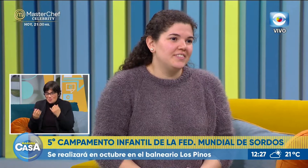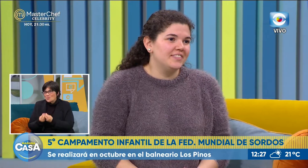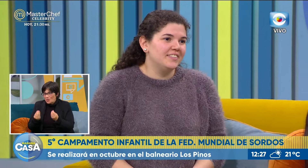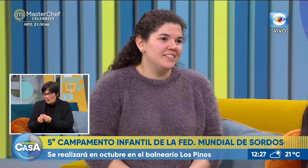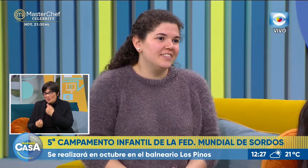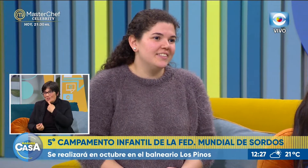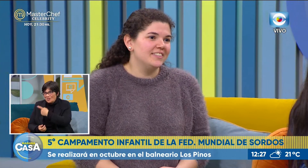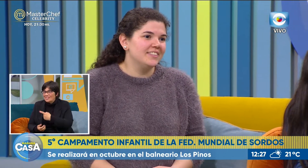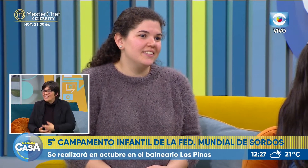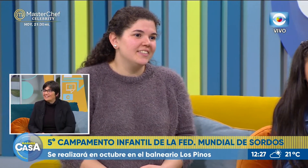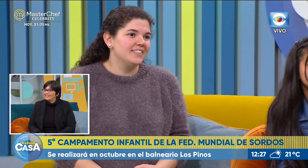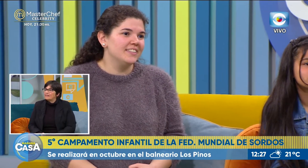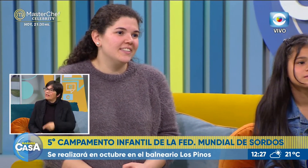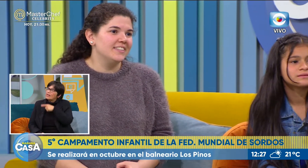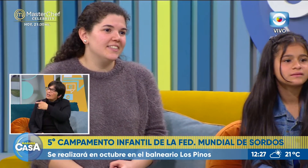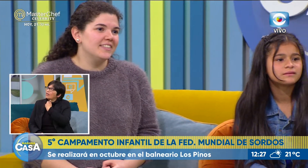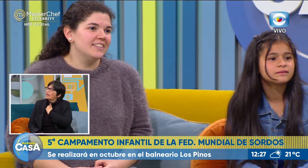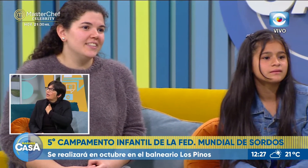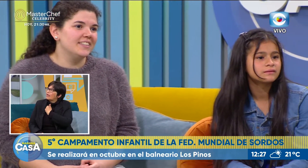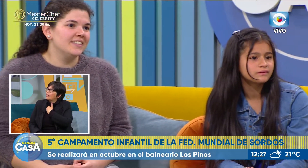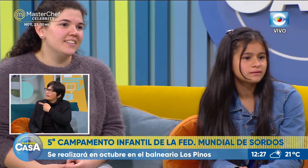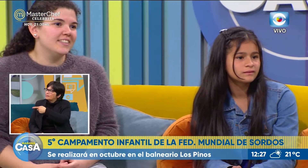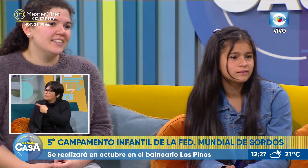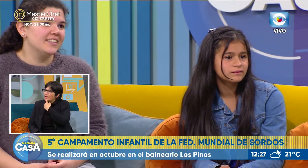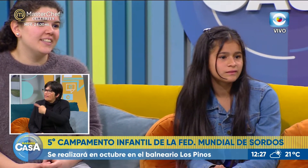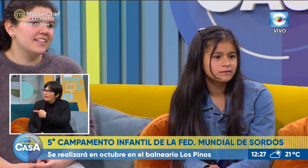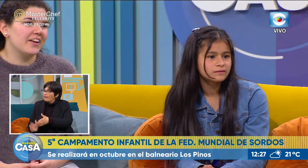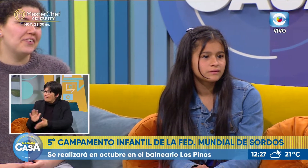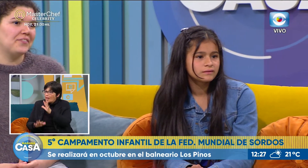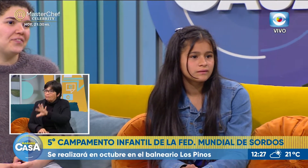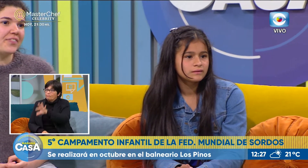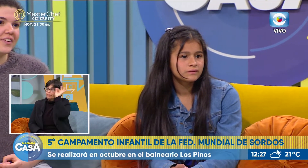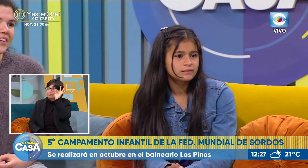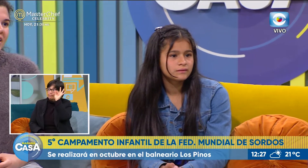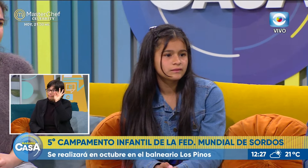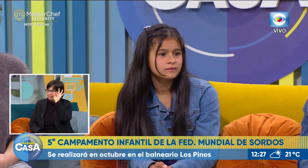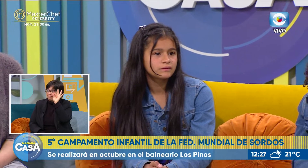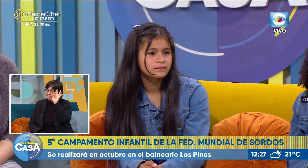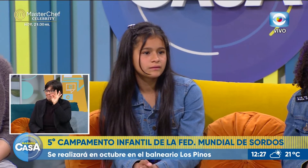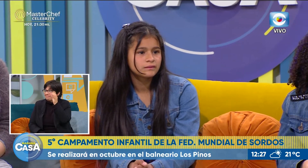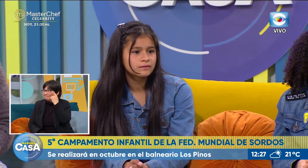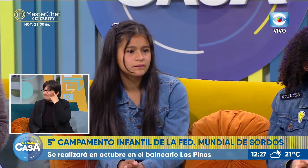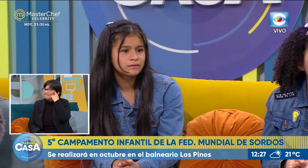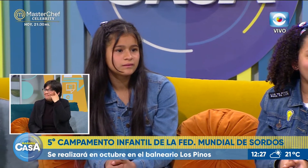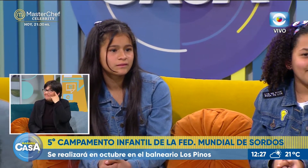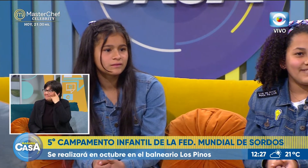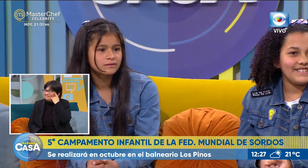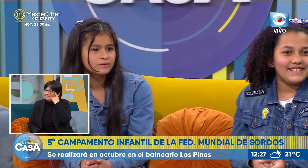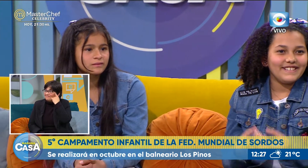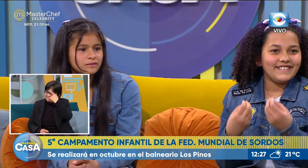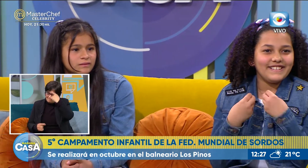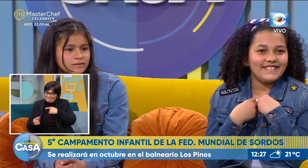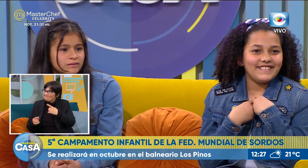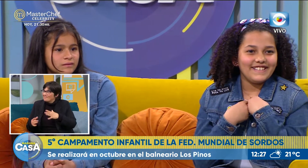muchos juegos. Y a vos, contame, Sofía, cuando te dijeron que ibas a participar de este campamento, ¿qué